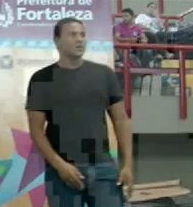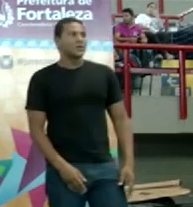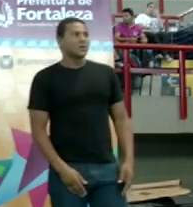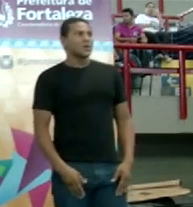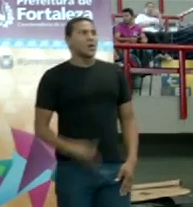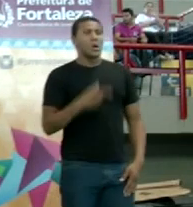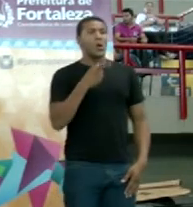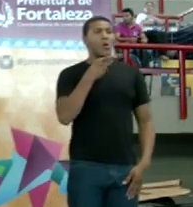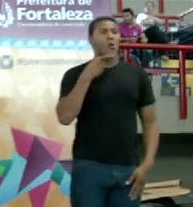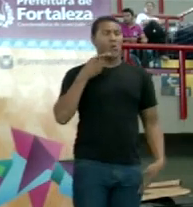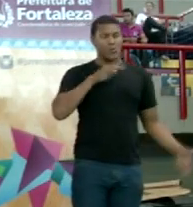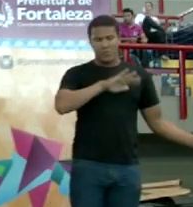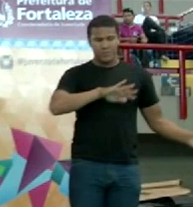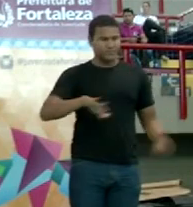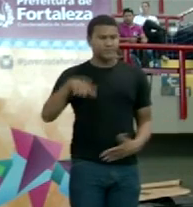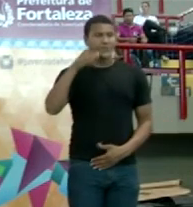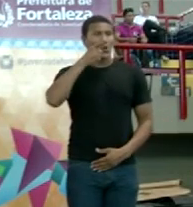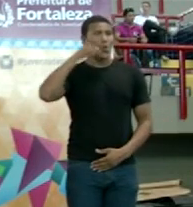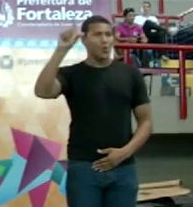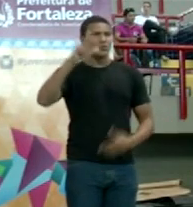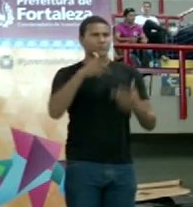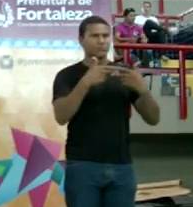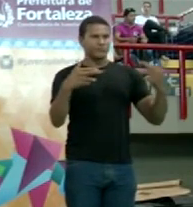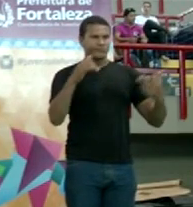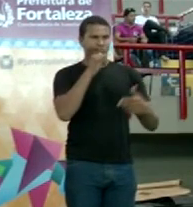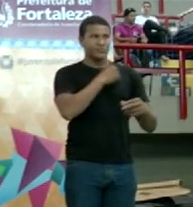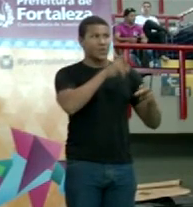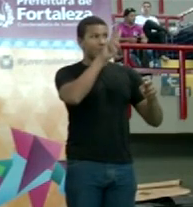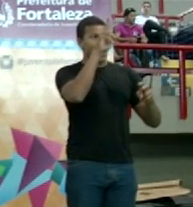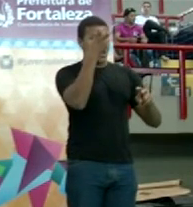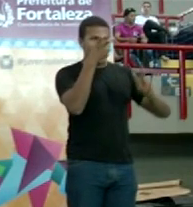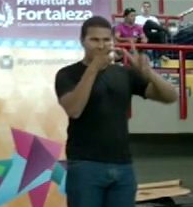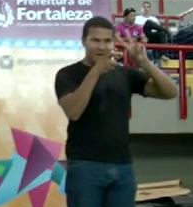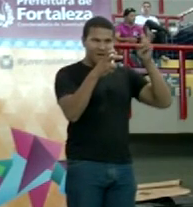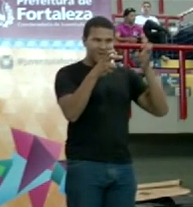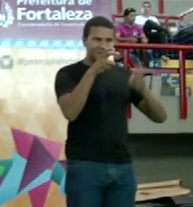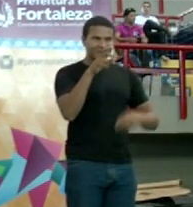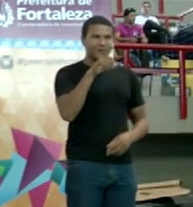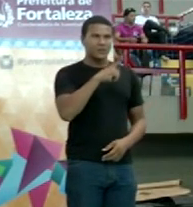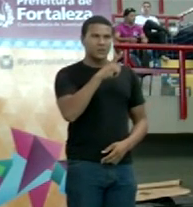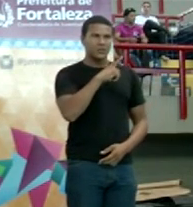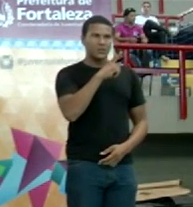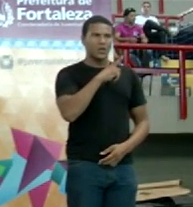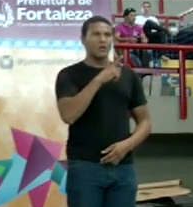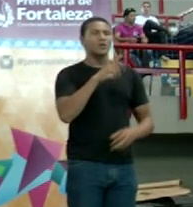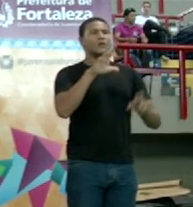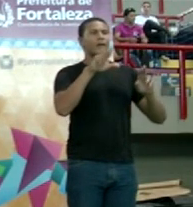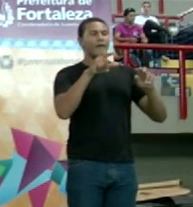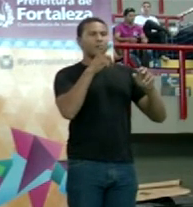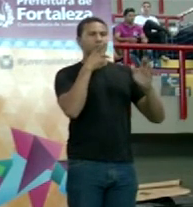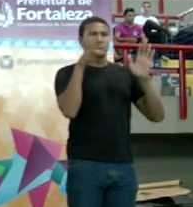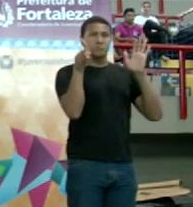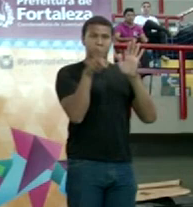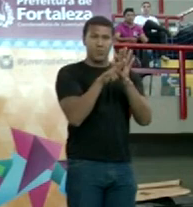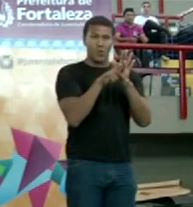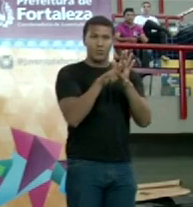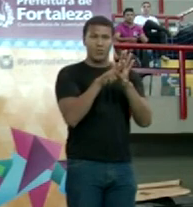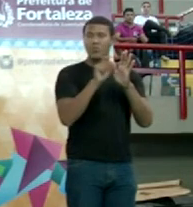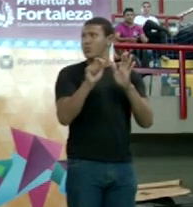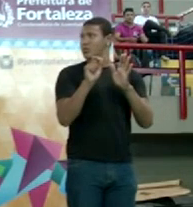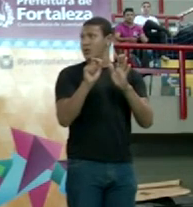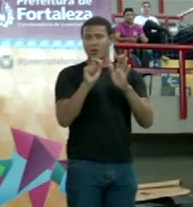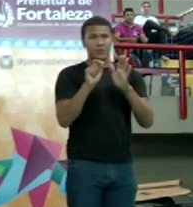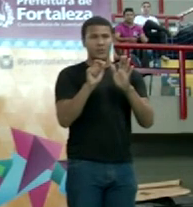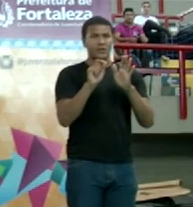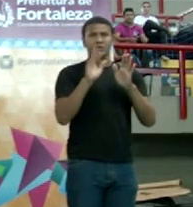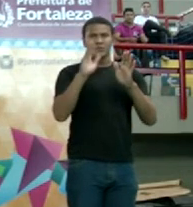informação, aspas são figuras de linguagem e já foi dito na Academia Enem que não é